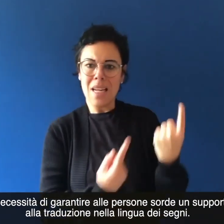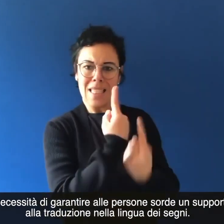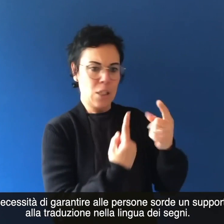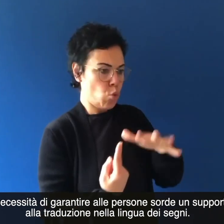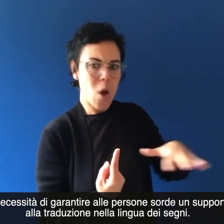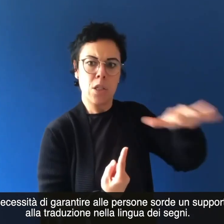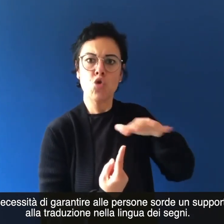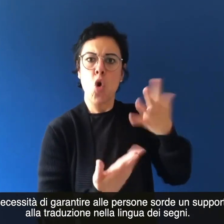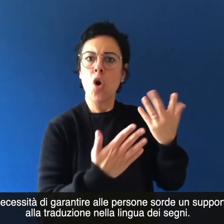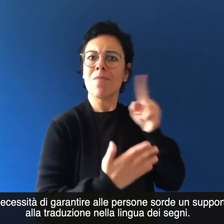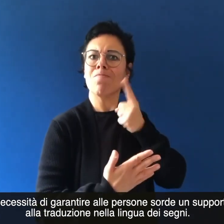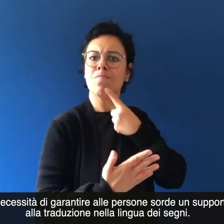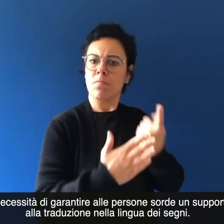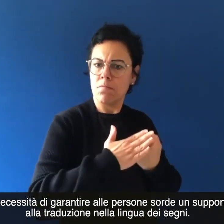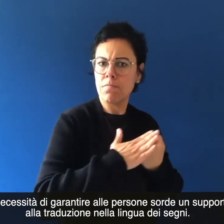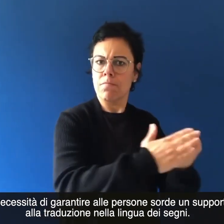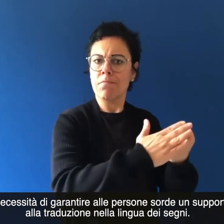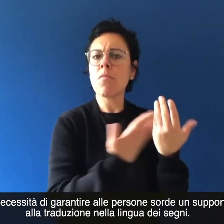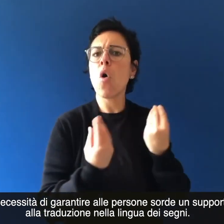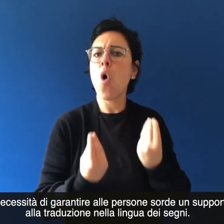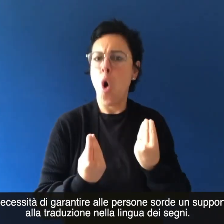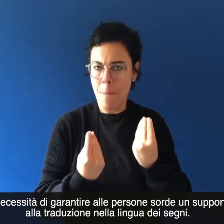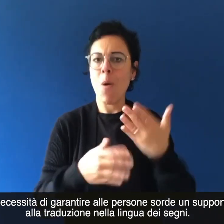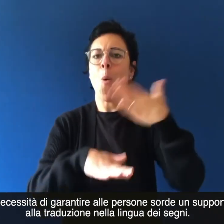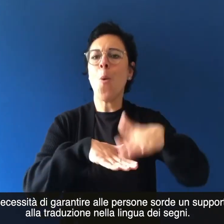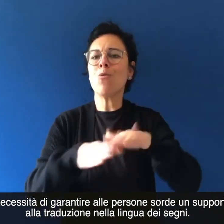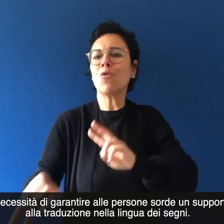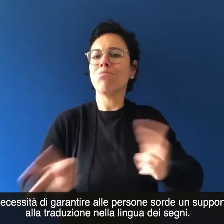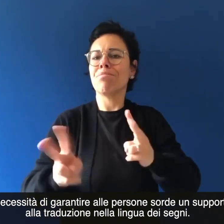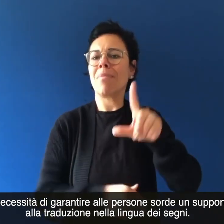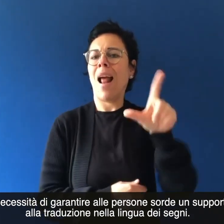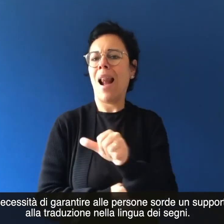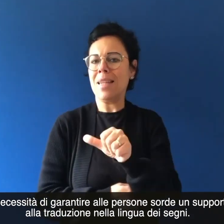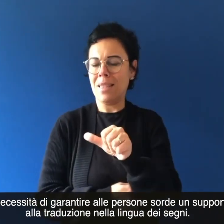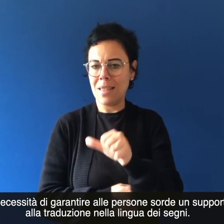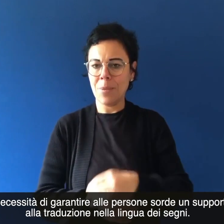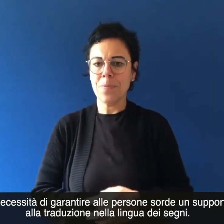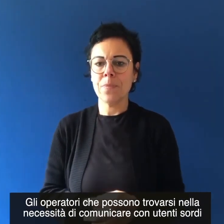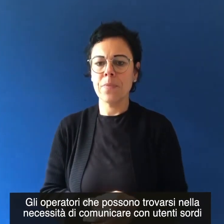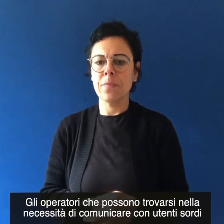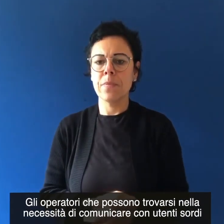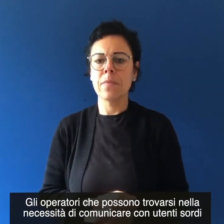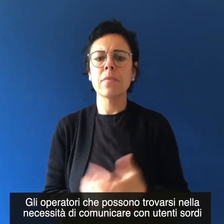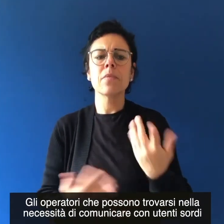necessità di garantire alle persone sorde un supporto alla traduzione nella lingua dei segni. Gli